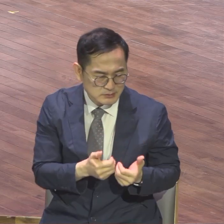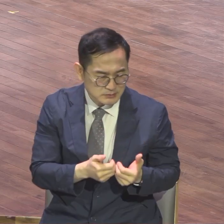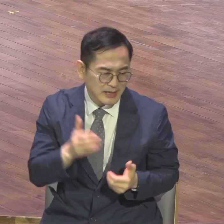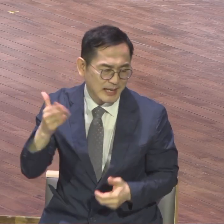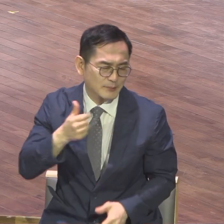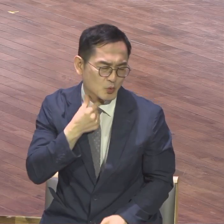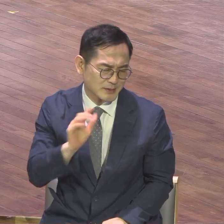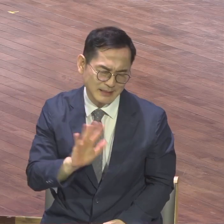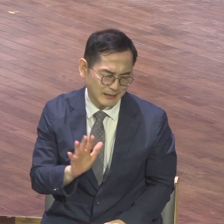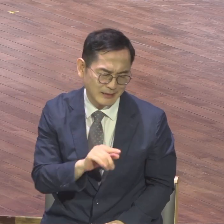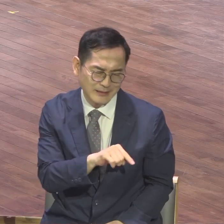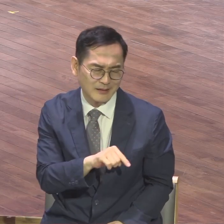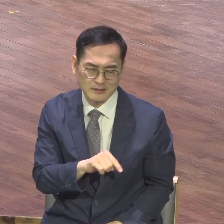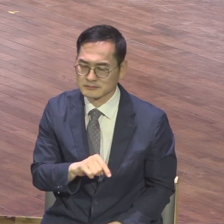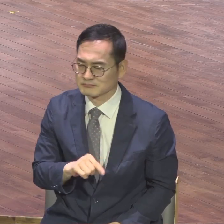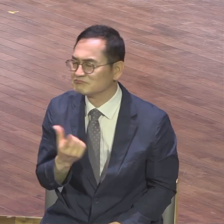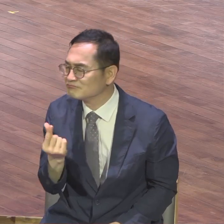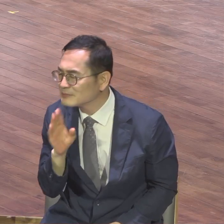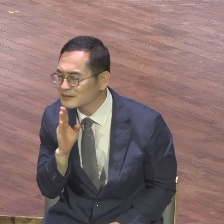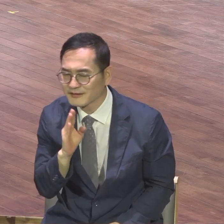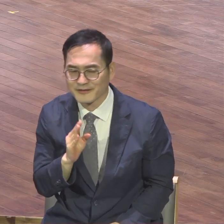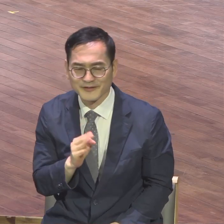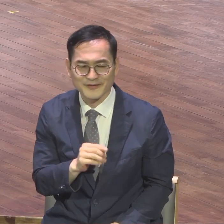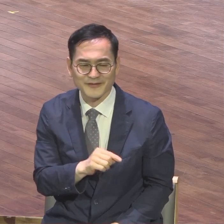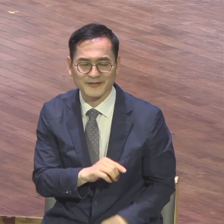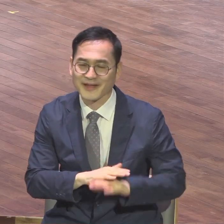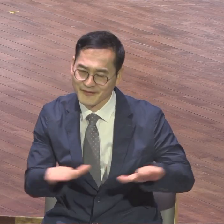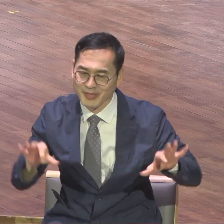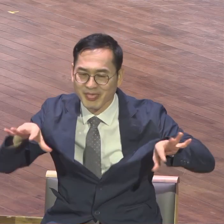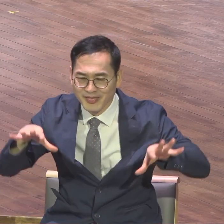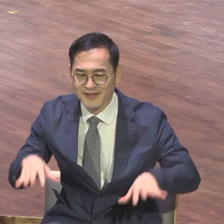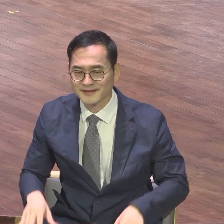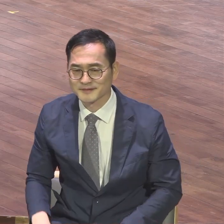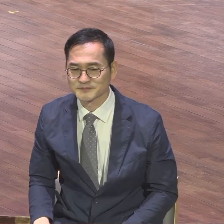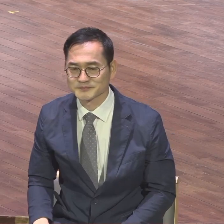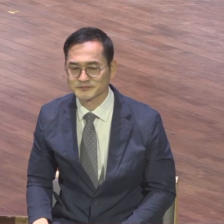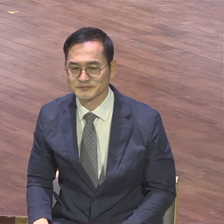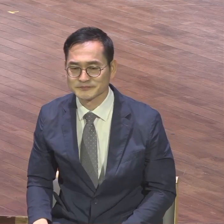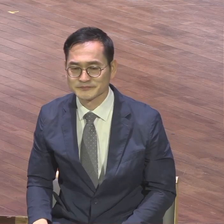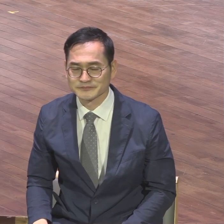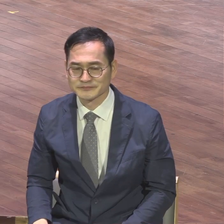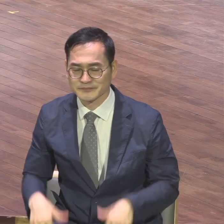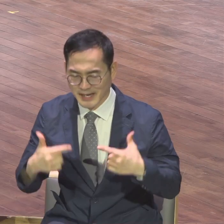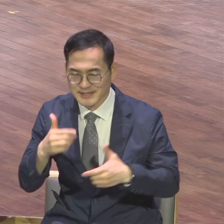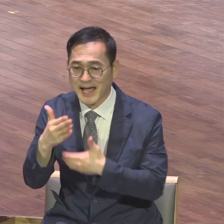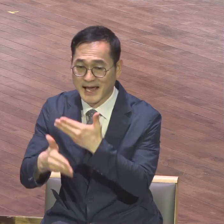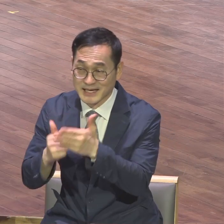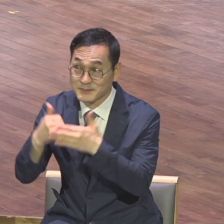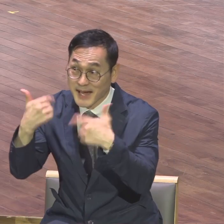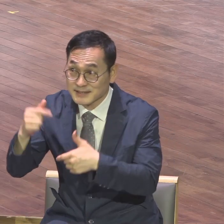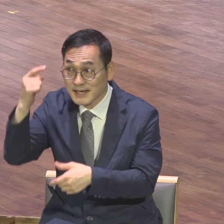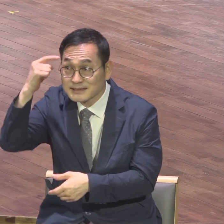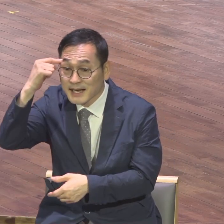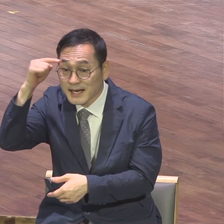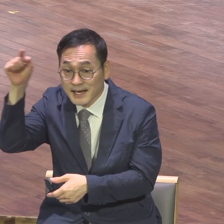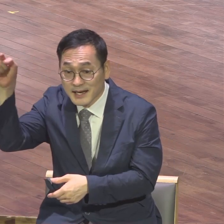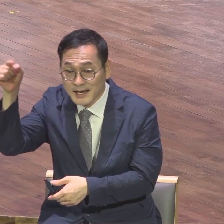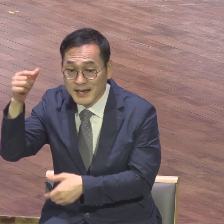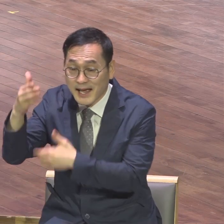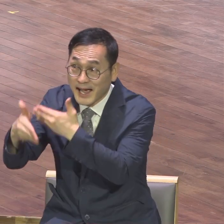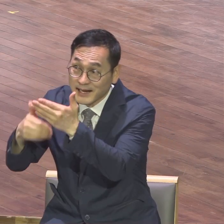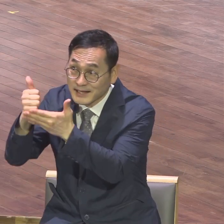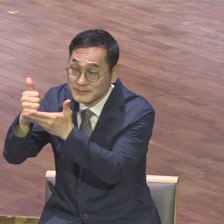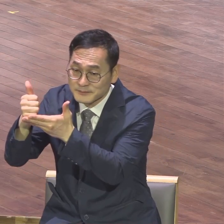아니에요. 삶의 모든 부분에서 우리는 하나님을 의식하는 고람대오의 영적 자세를